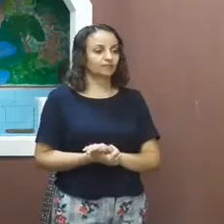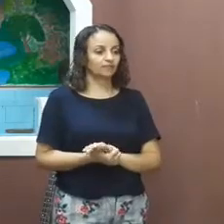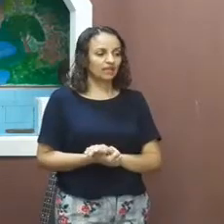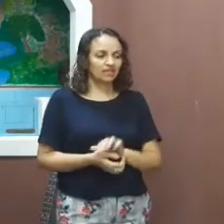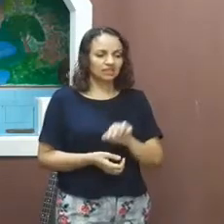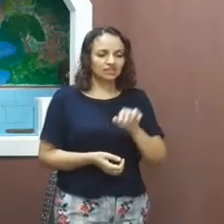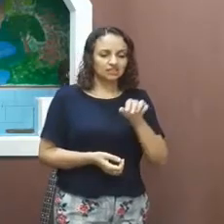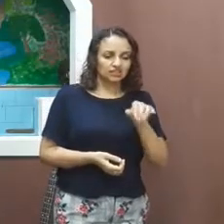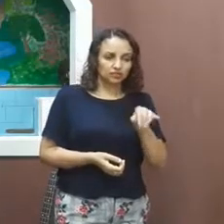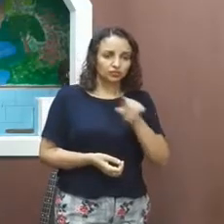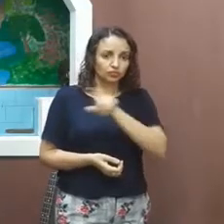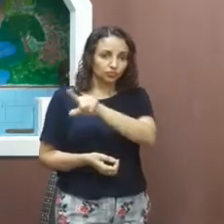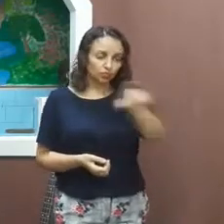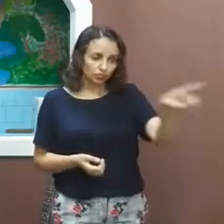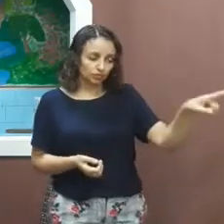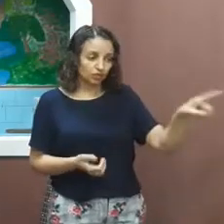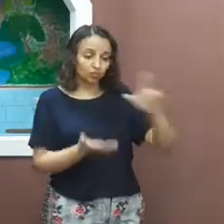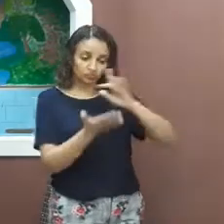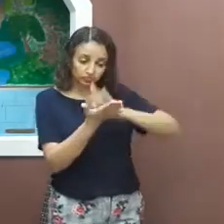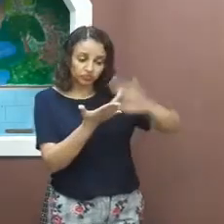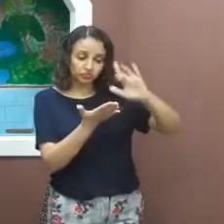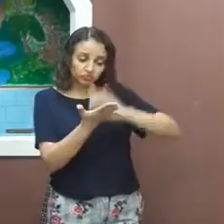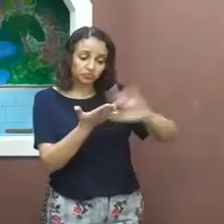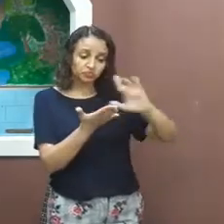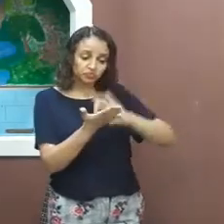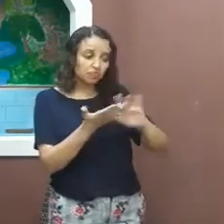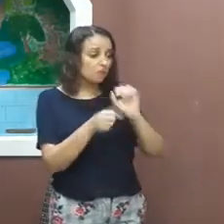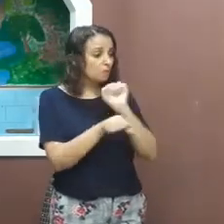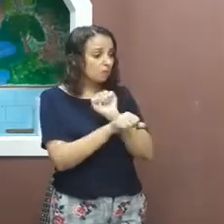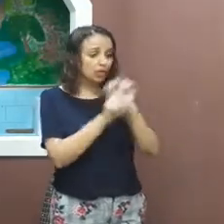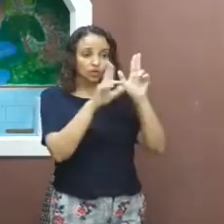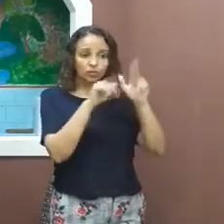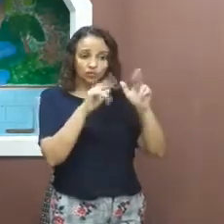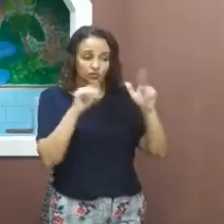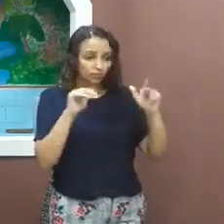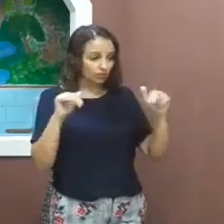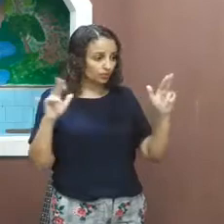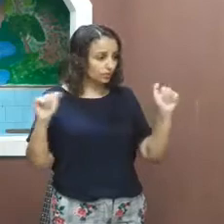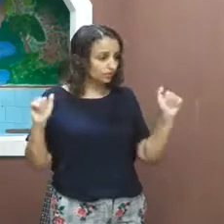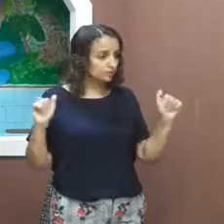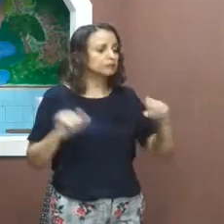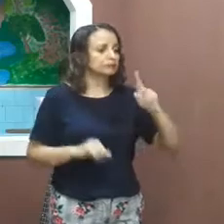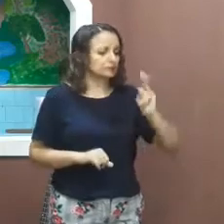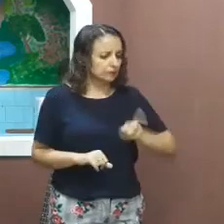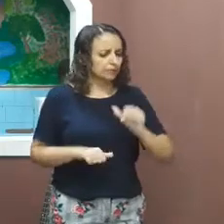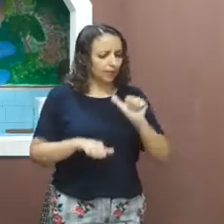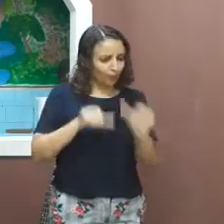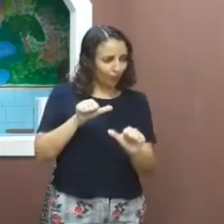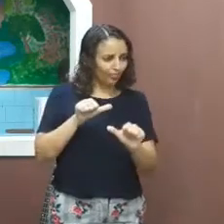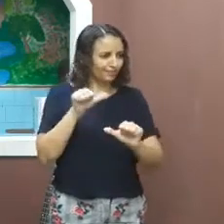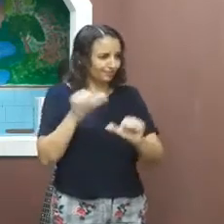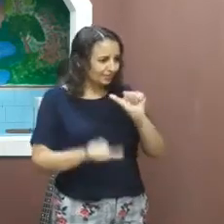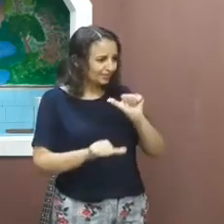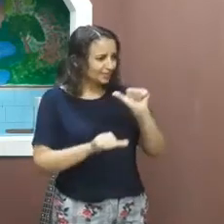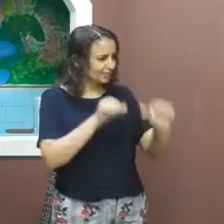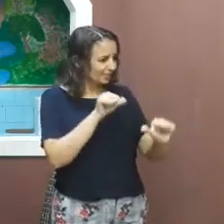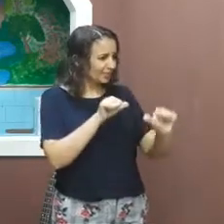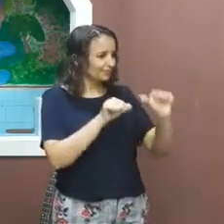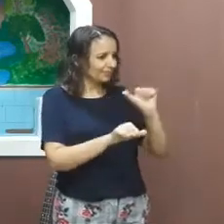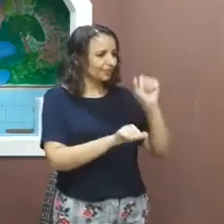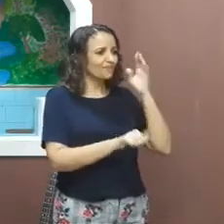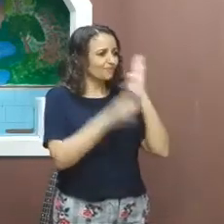Se alguém acompanha o Facebook, sabe que ele não para de lançar inovações. Por que ele